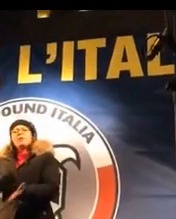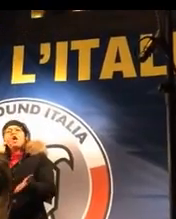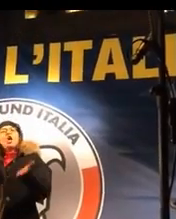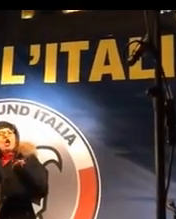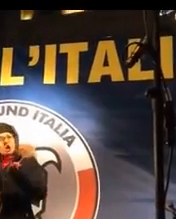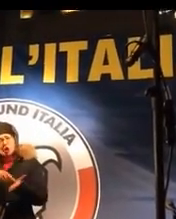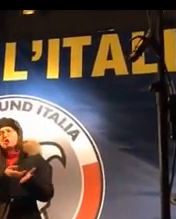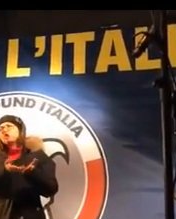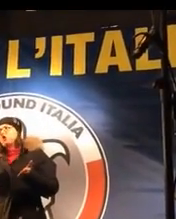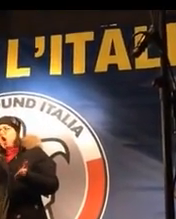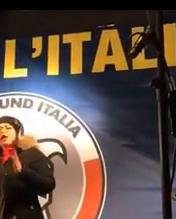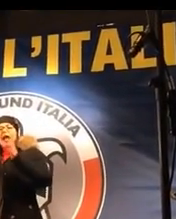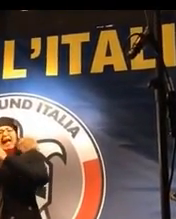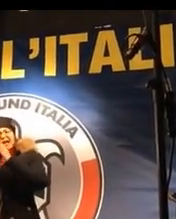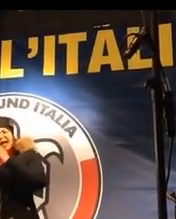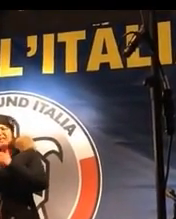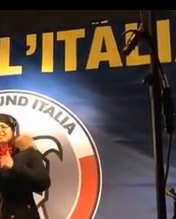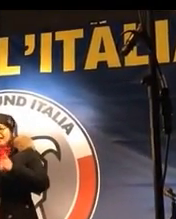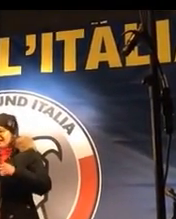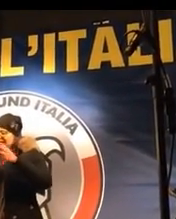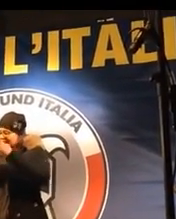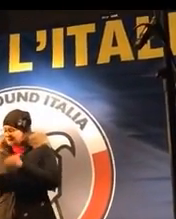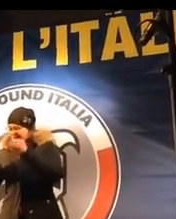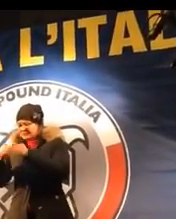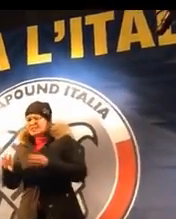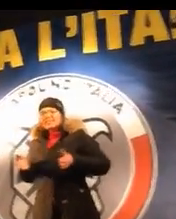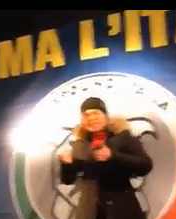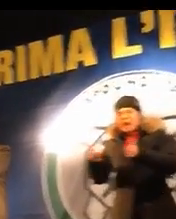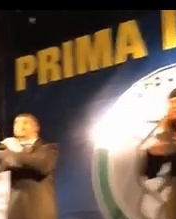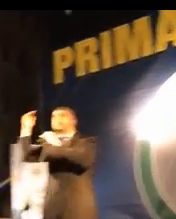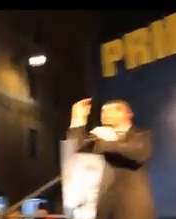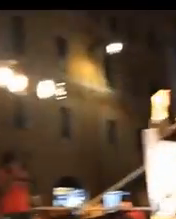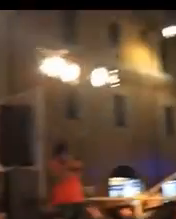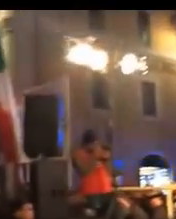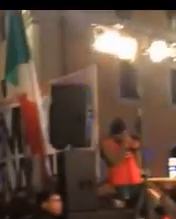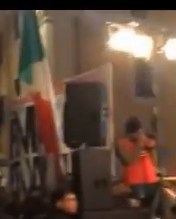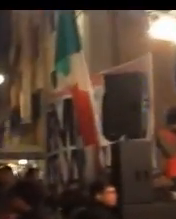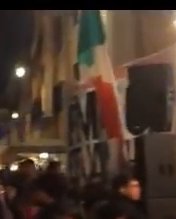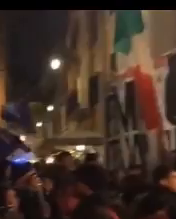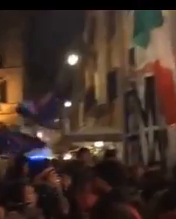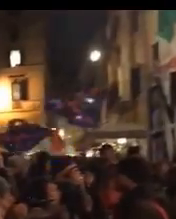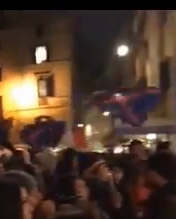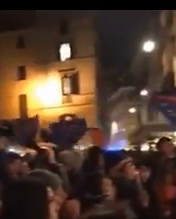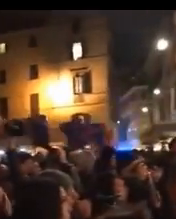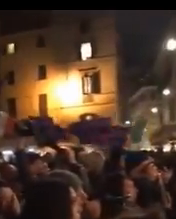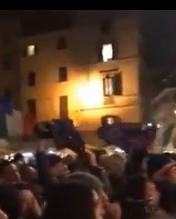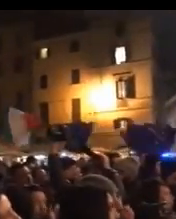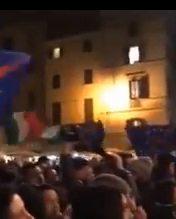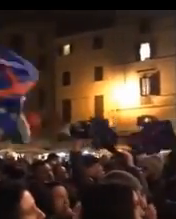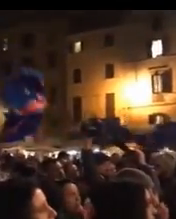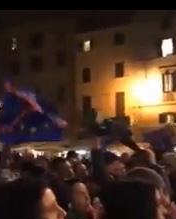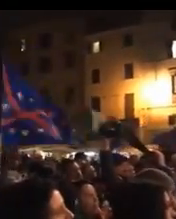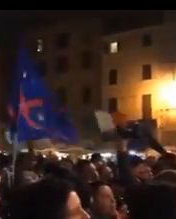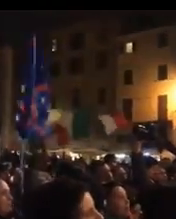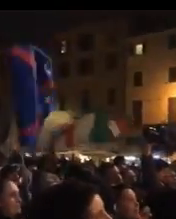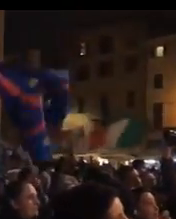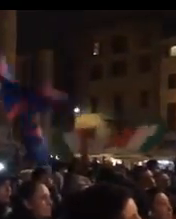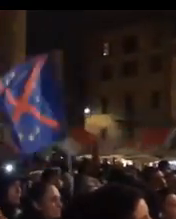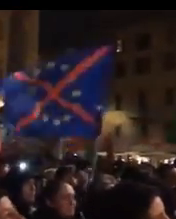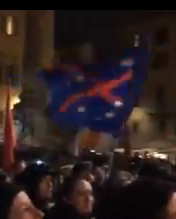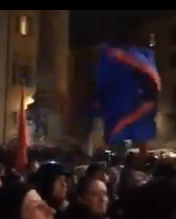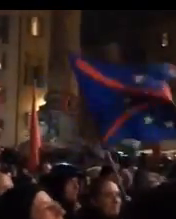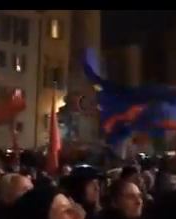a casa e mettiti a lavorare per costruire la tua nazione, come hanno fatto qui i nostri nonni e i nostri bisnonni 200 anni